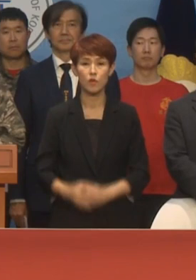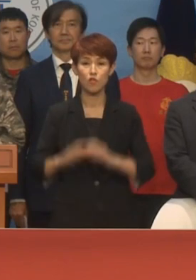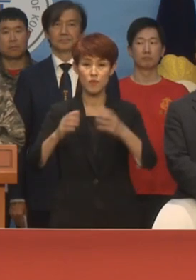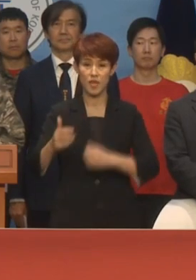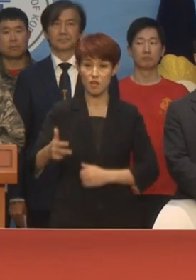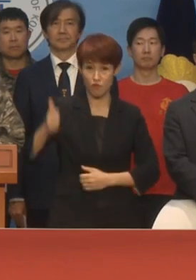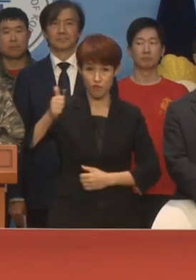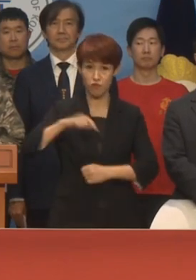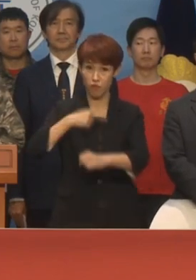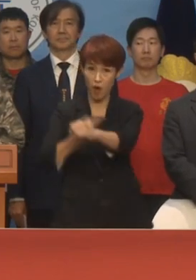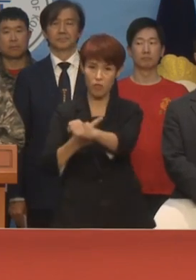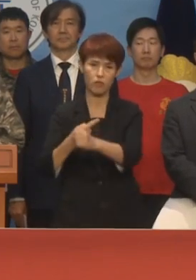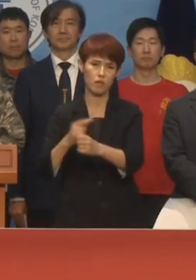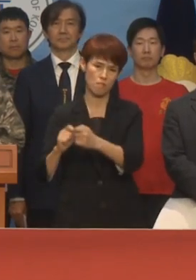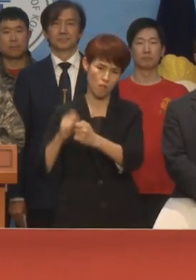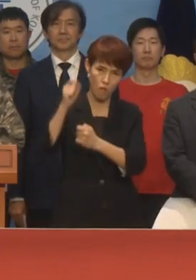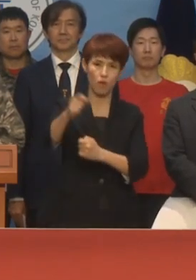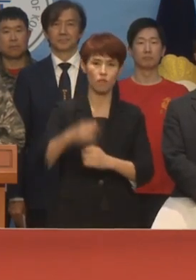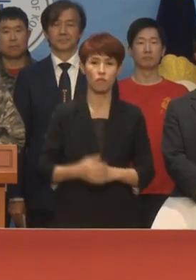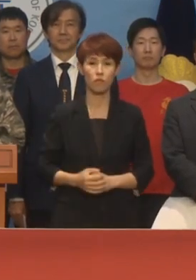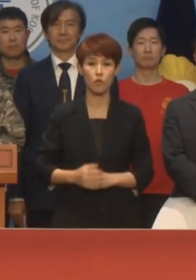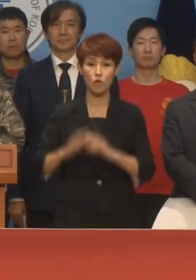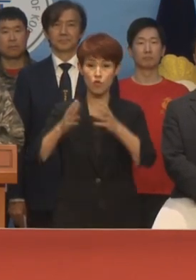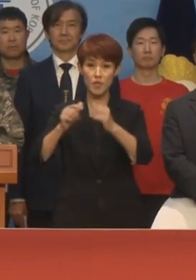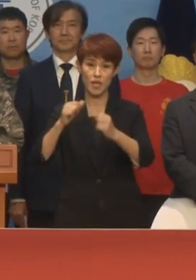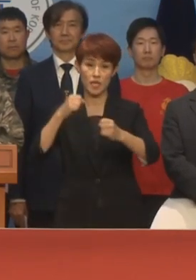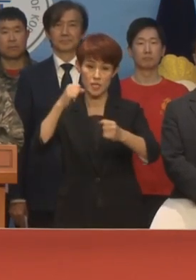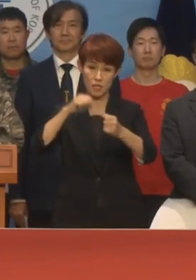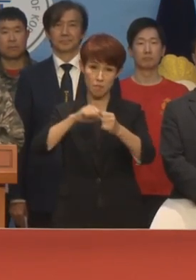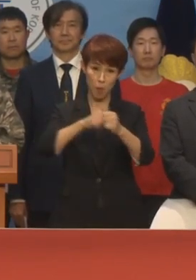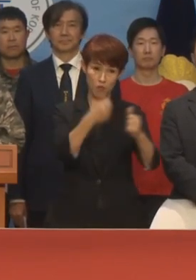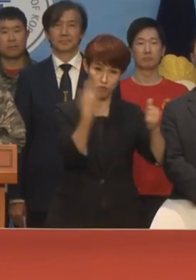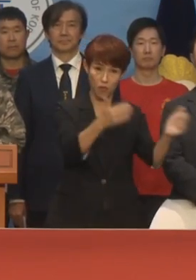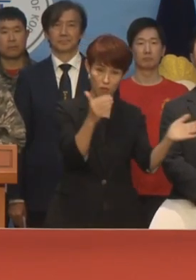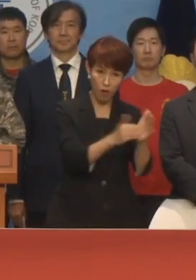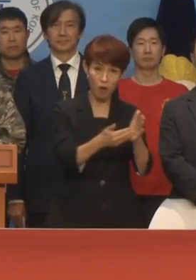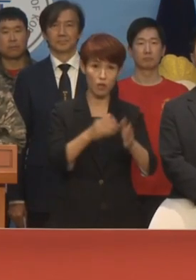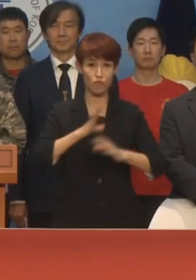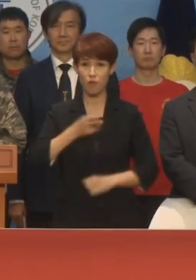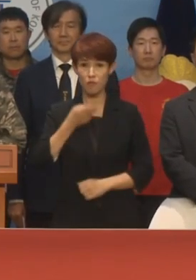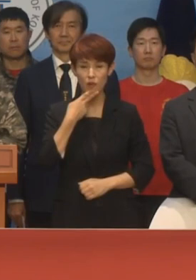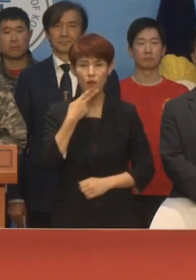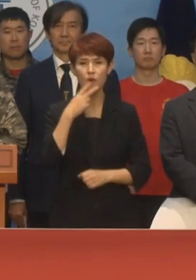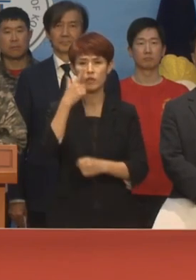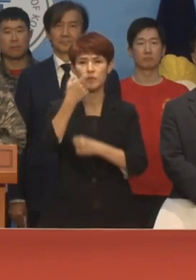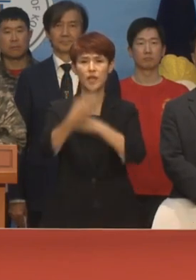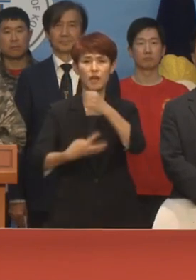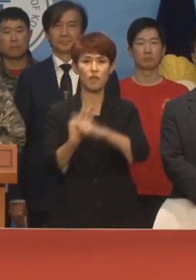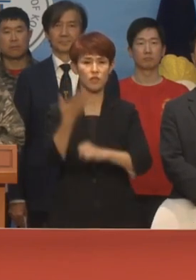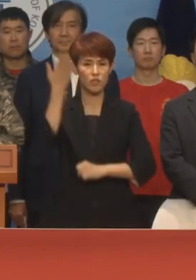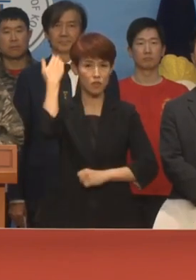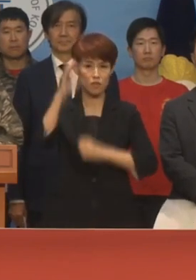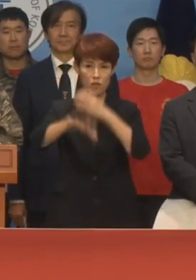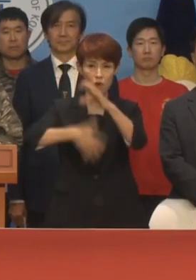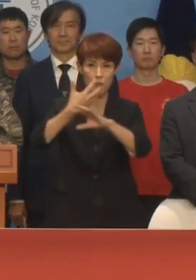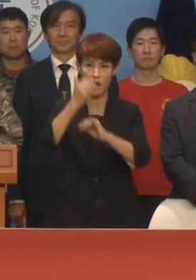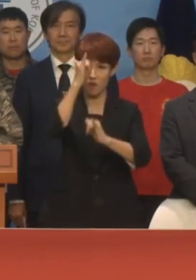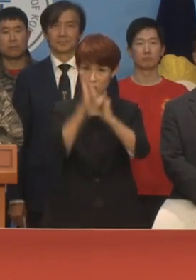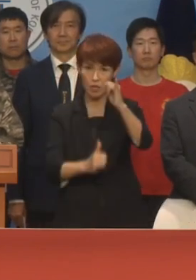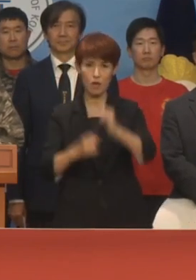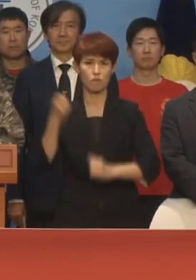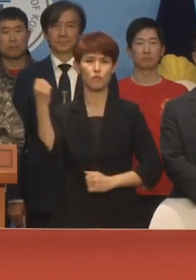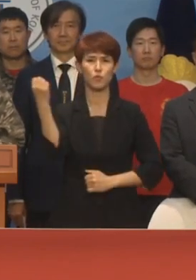주권자의 심판을 받고도 두렵지 않다면 64년 전 4.19 혁명의 역사를